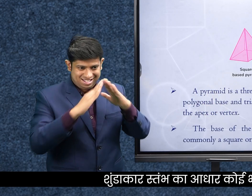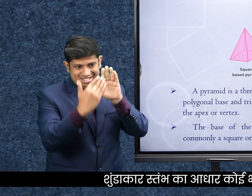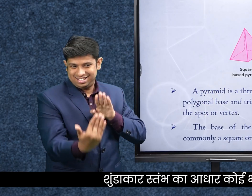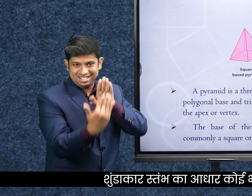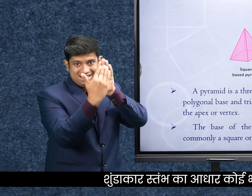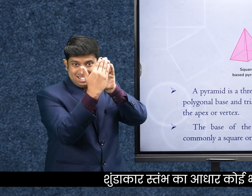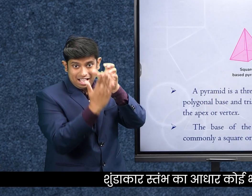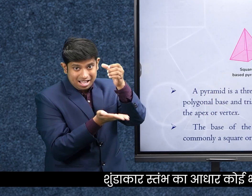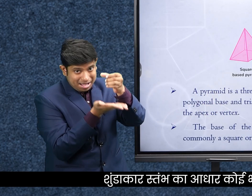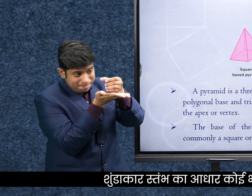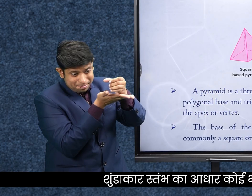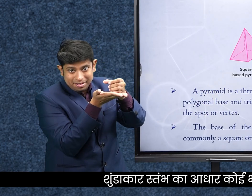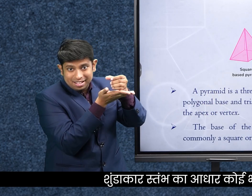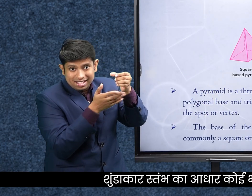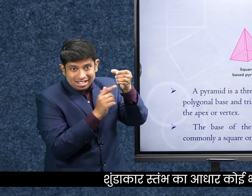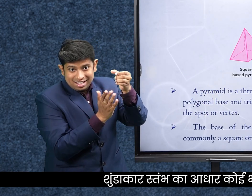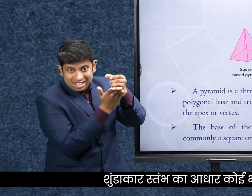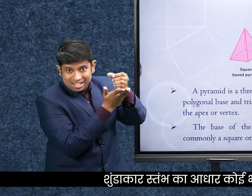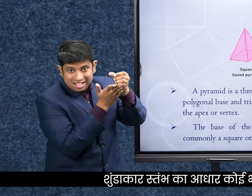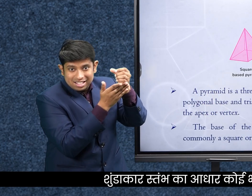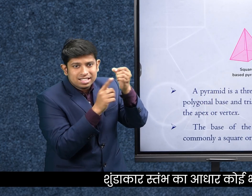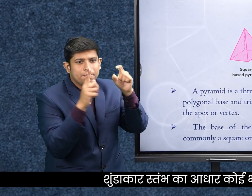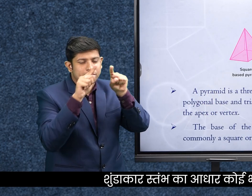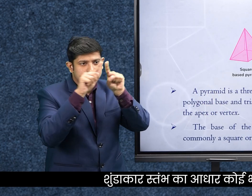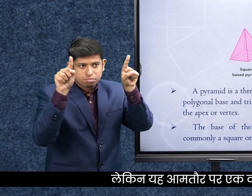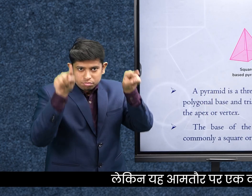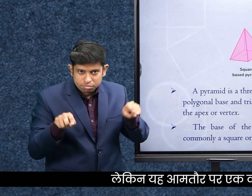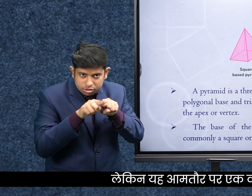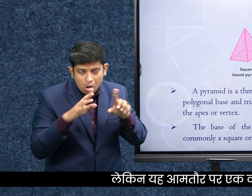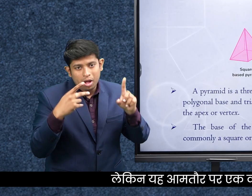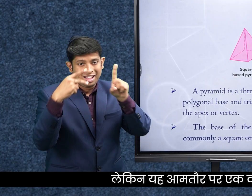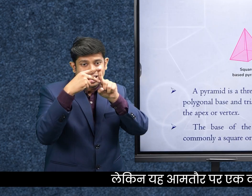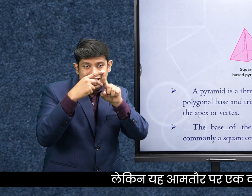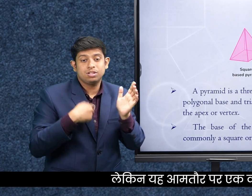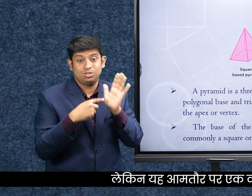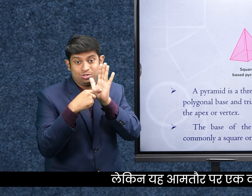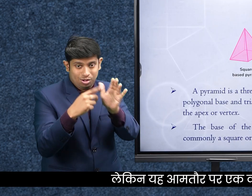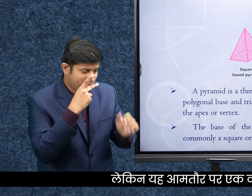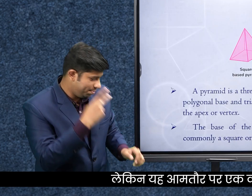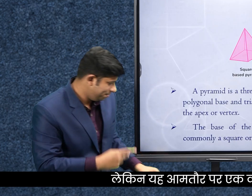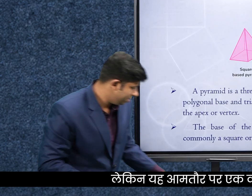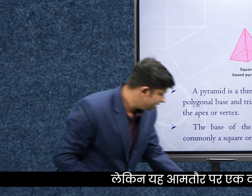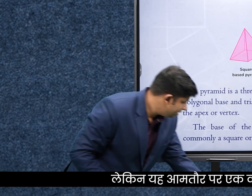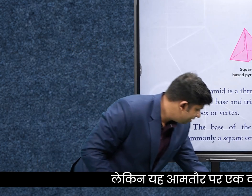शुंडाकार स्तंभ का आधार कोई भी बहुभुज हो सकता है, लेकिन यह आमतौर पर एक वर्ग